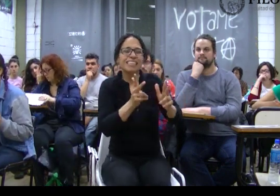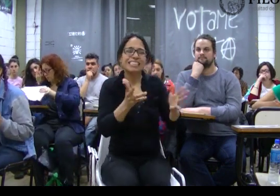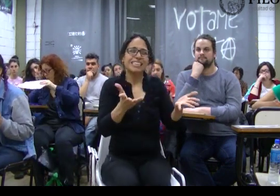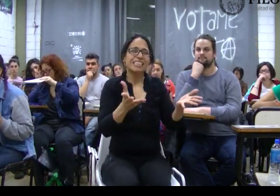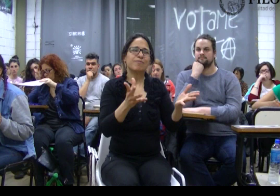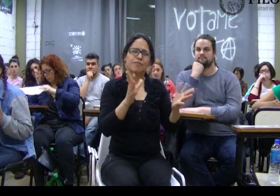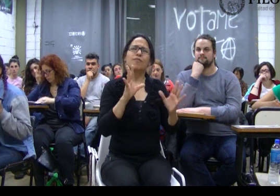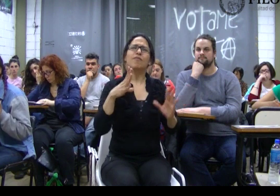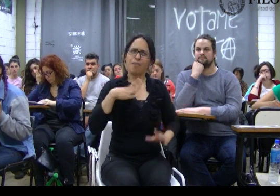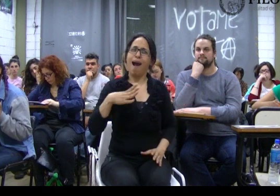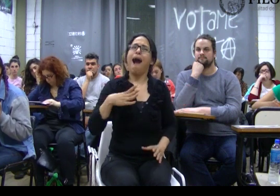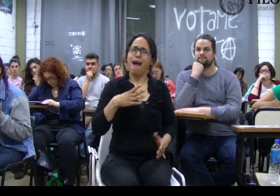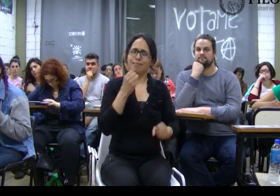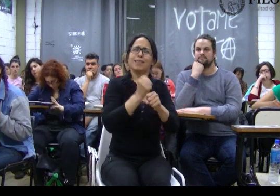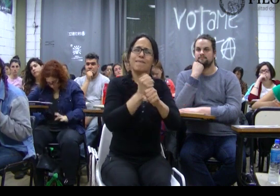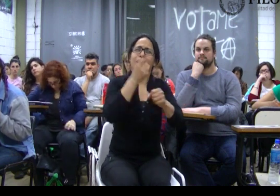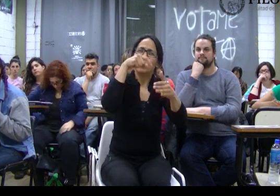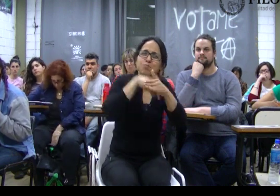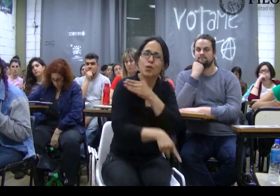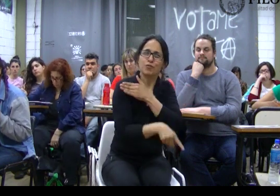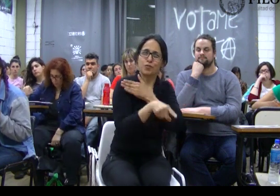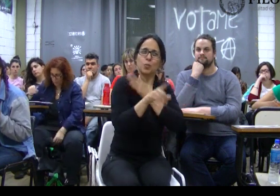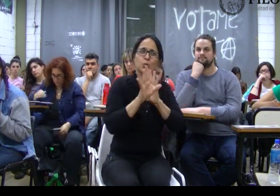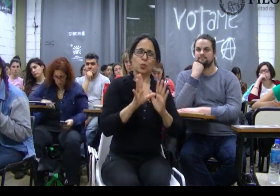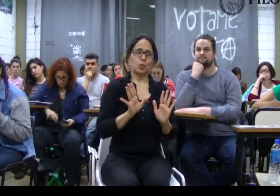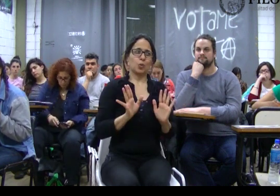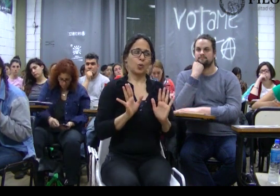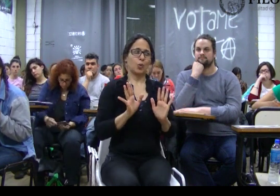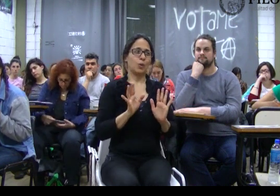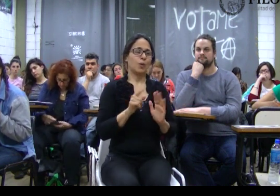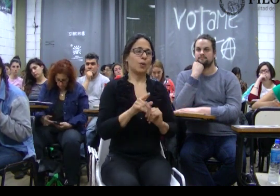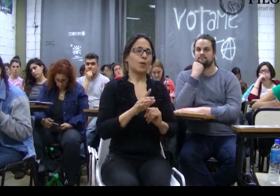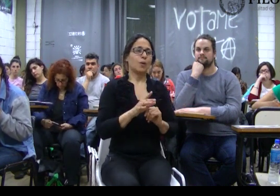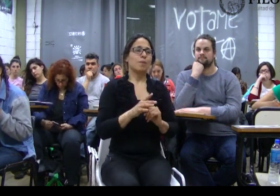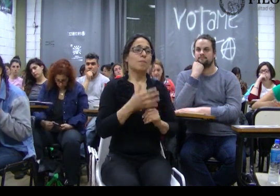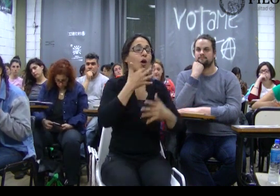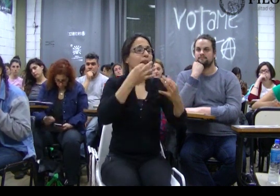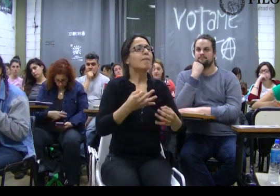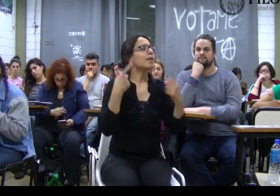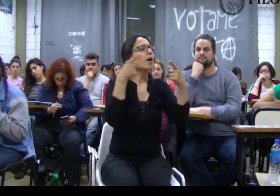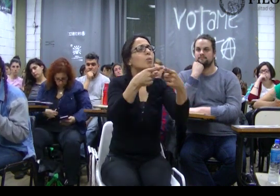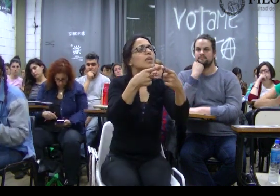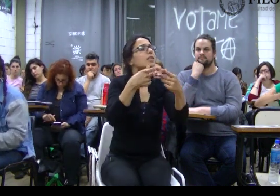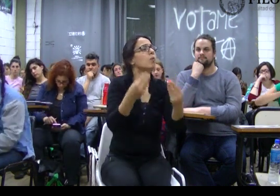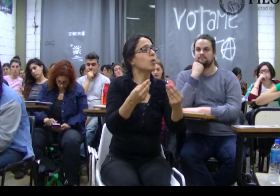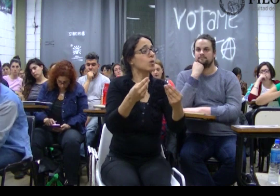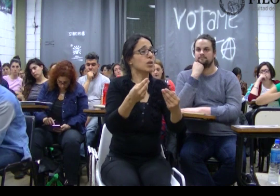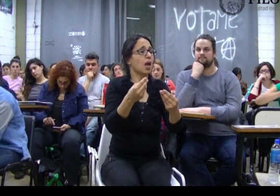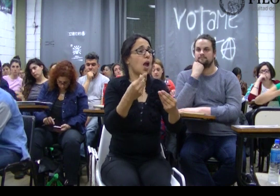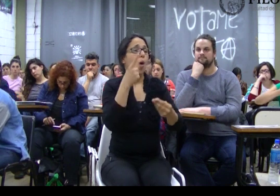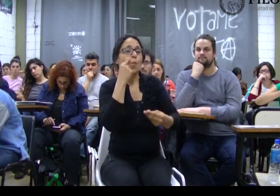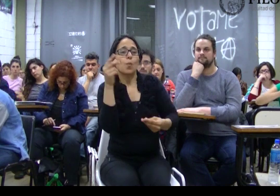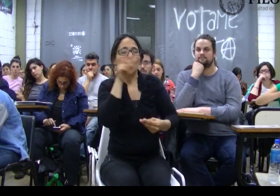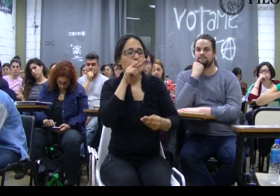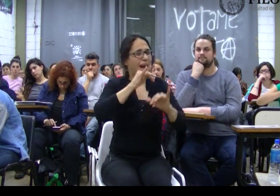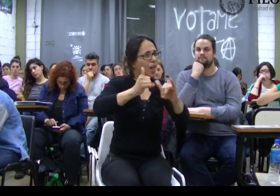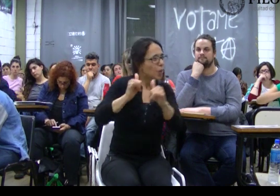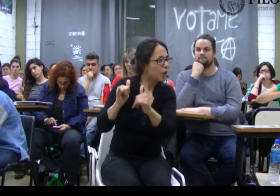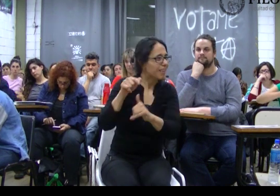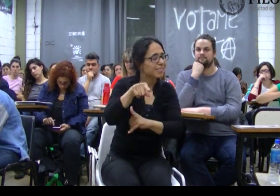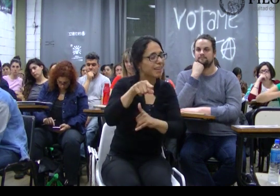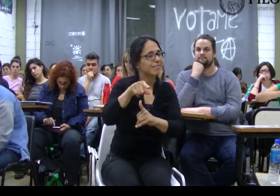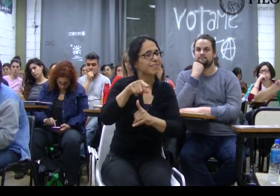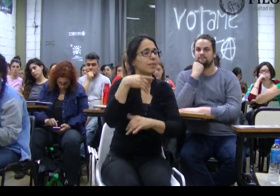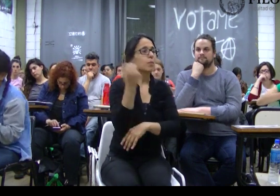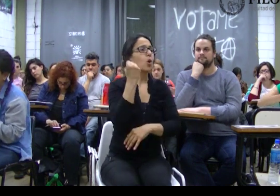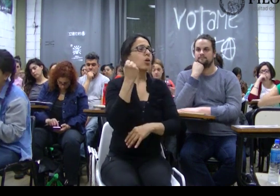para trabajar, pero el objetivo es que los chicos y las chicas tengan este acceso a